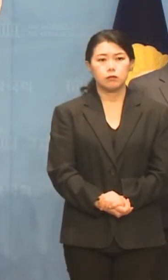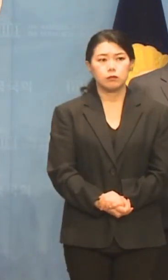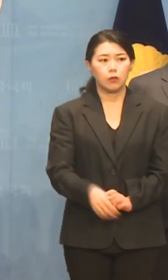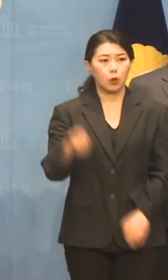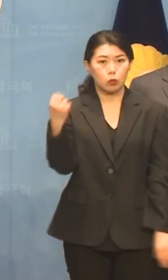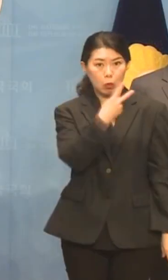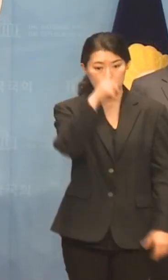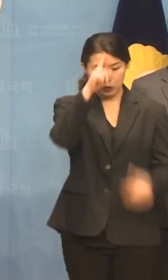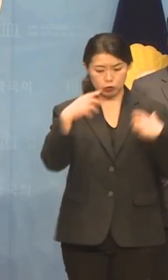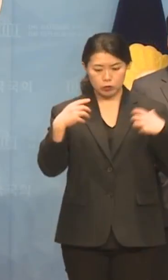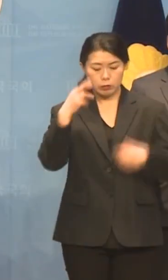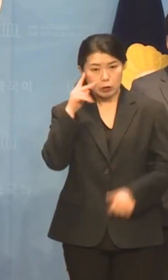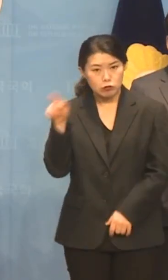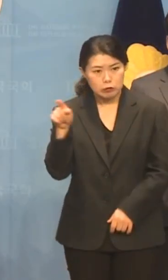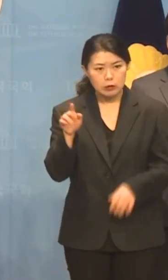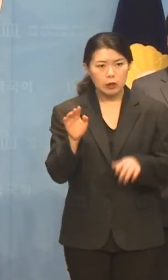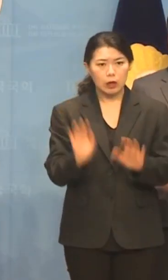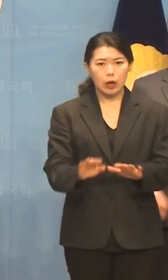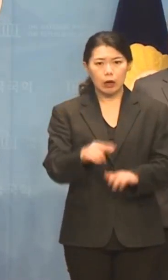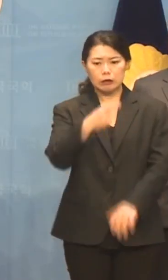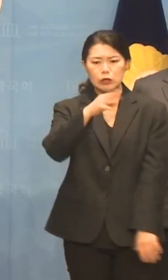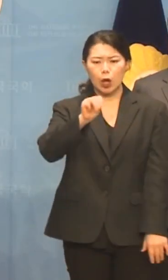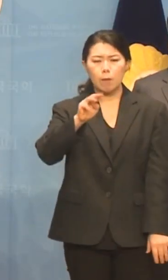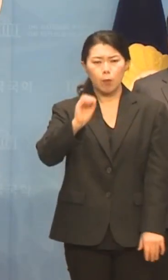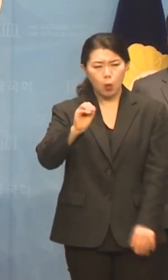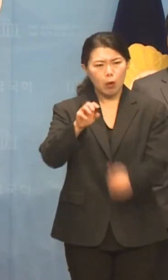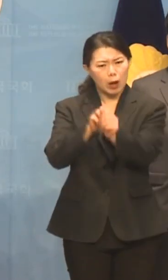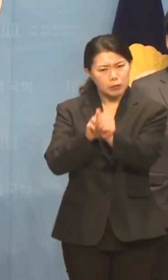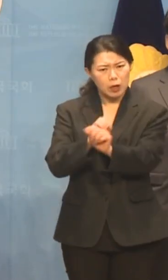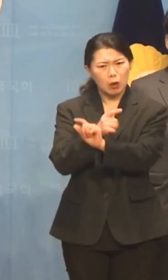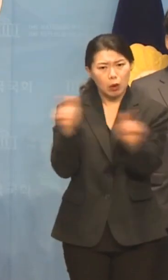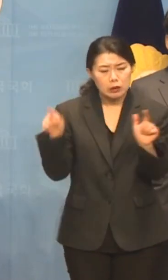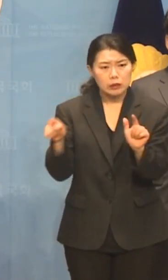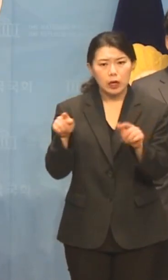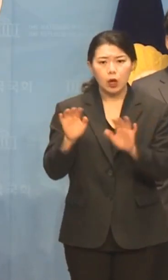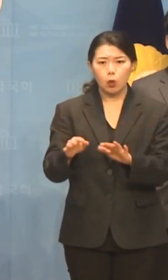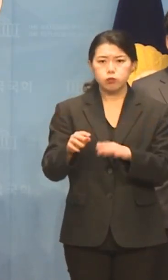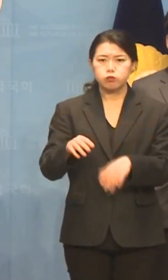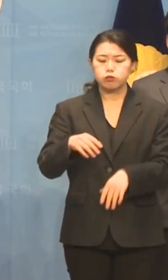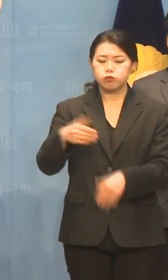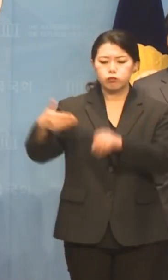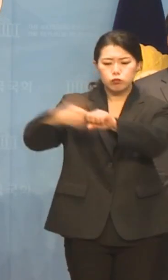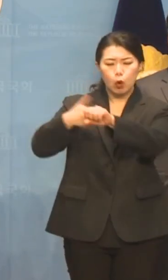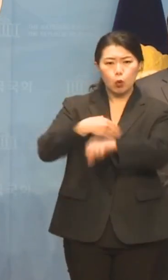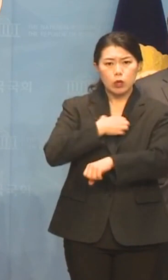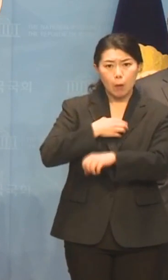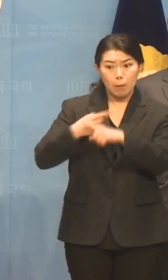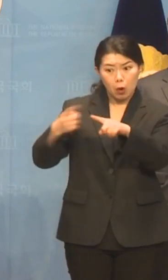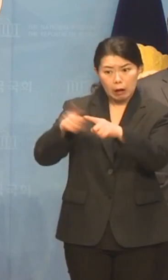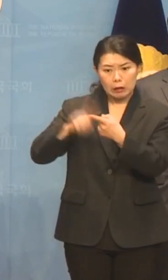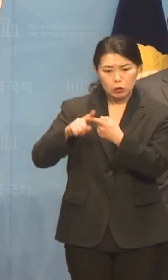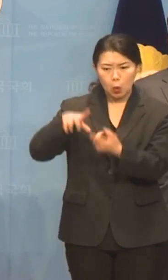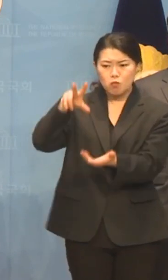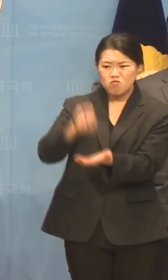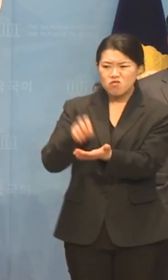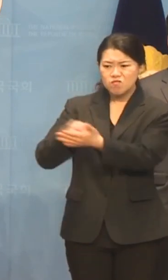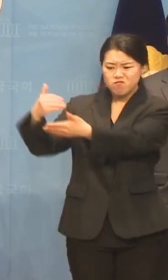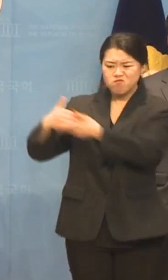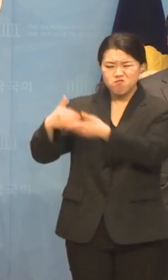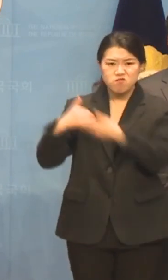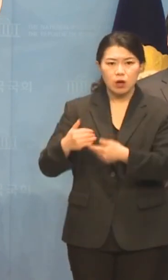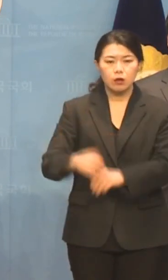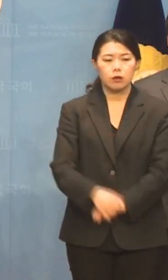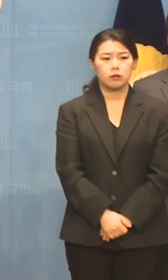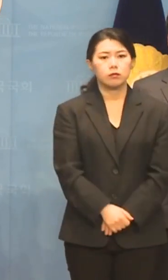또한 미국은 과일류와 GMO 감자 등이 수입 위험 평가와 관련해서도 지속적으로 문제를 제기하고